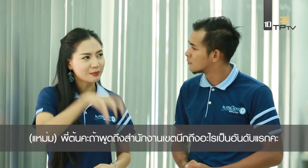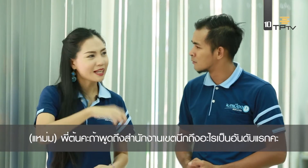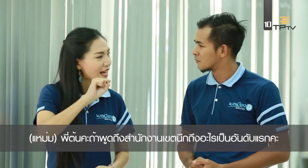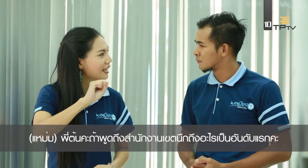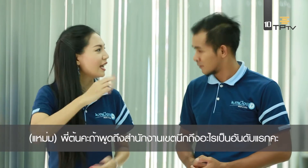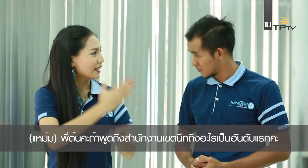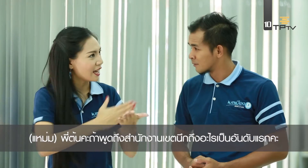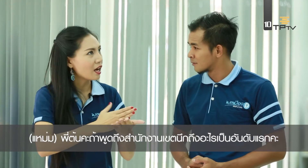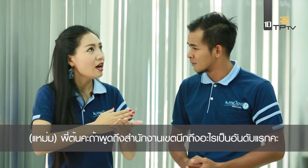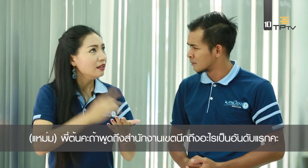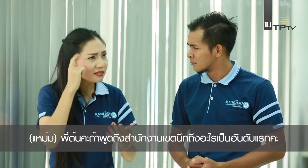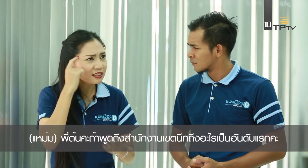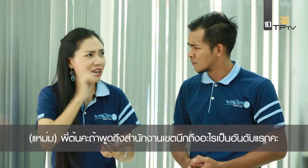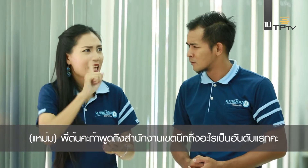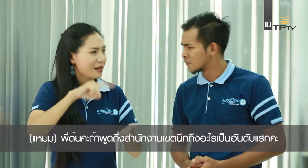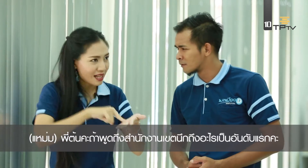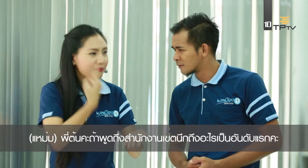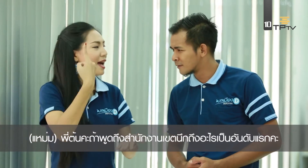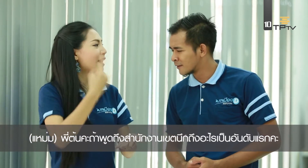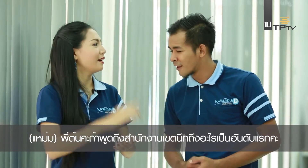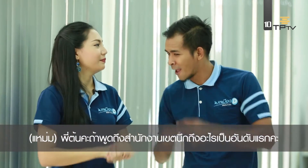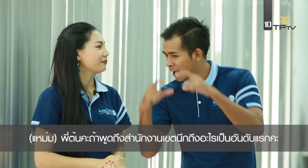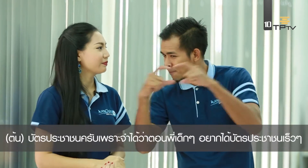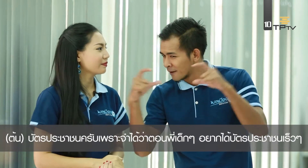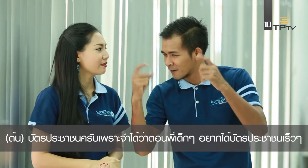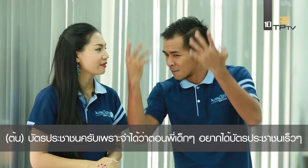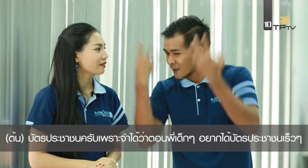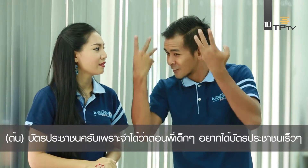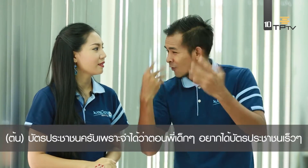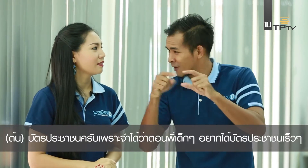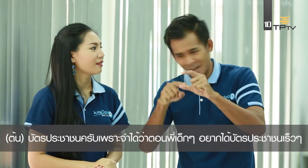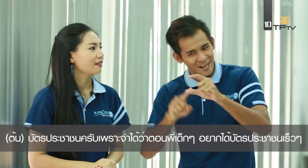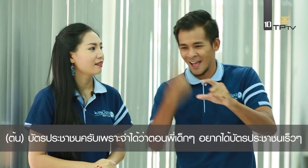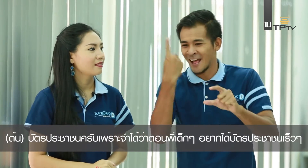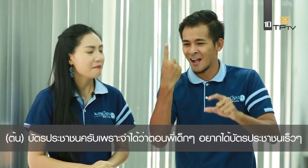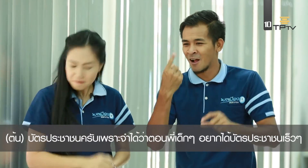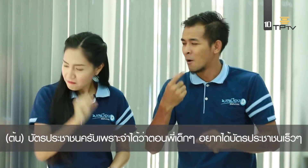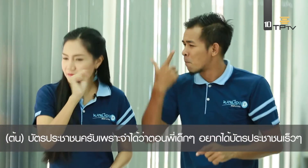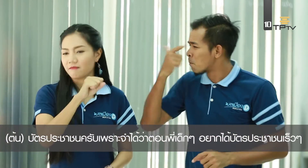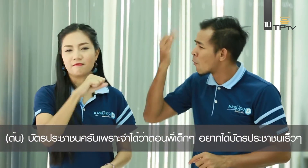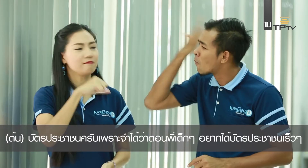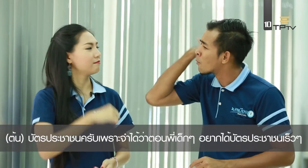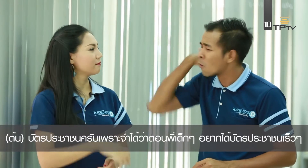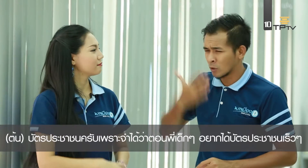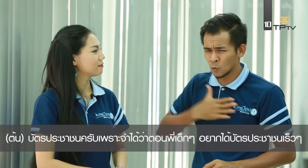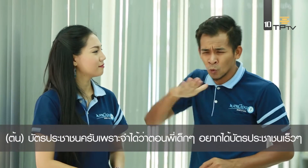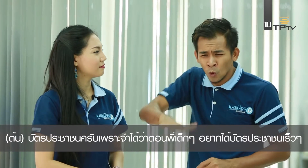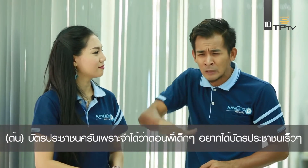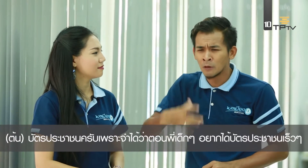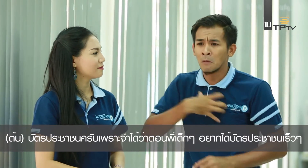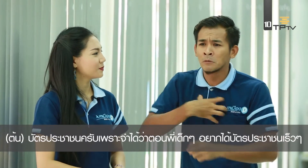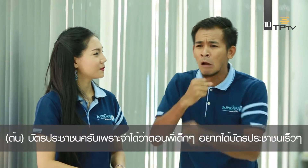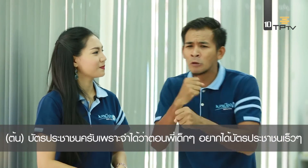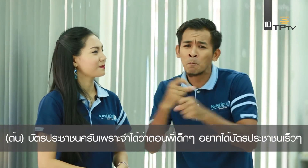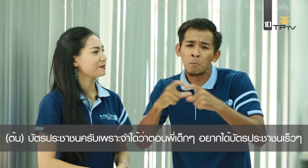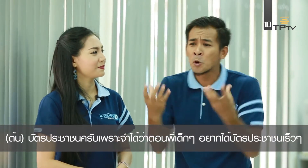ถึงสำนักงานเขตเนี่ยนึกถึงอะไรเป็นอันดับแรกคะ บัตรประชาชนครับเพราะจำได้ว่าตอนพี่เด็กๆอยากได้บั